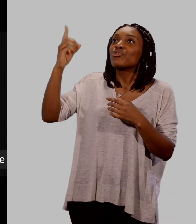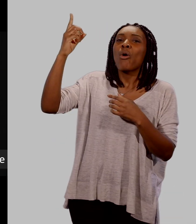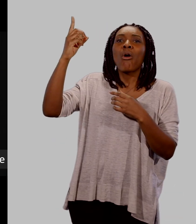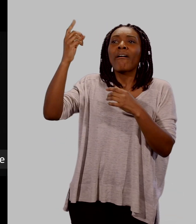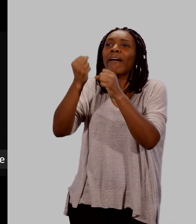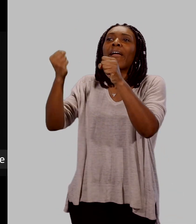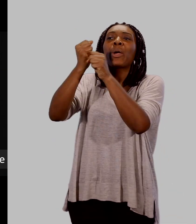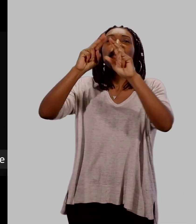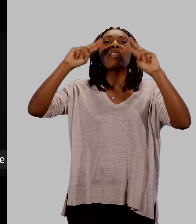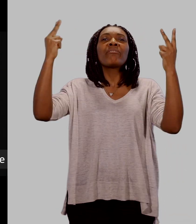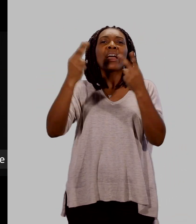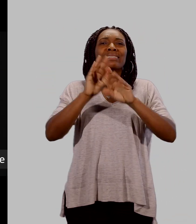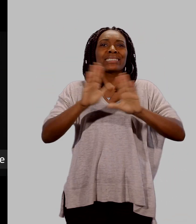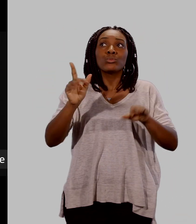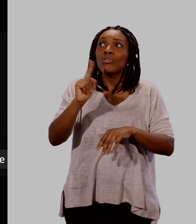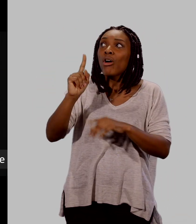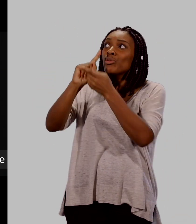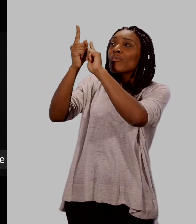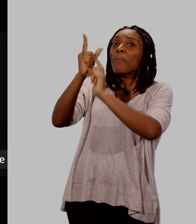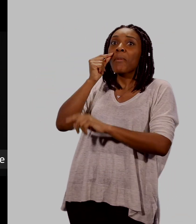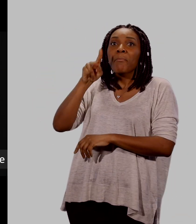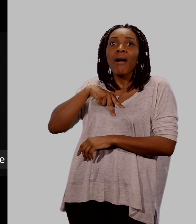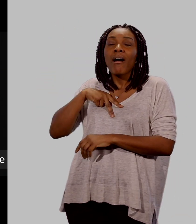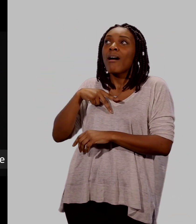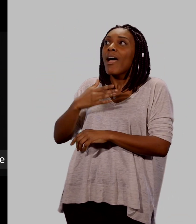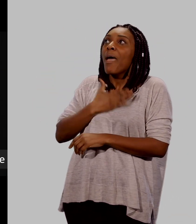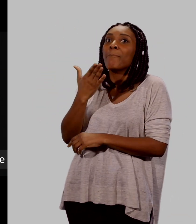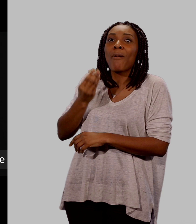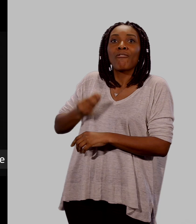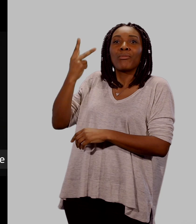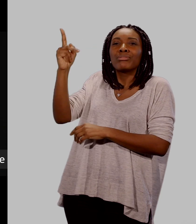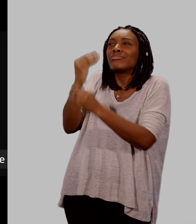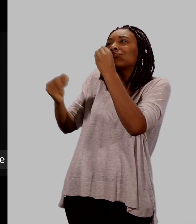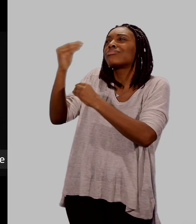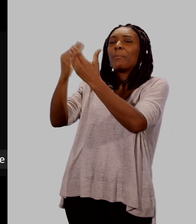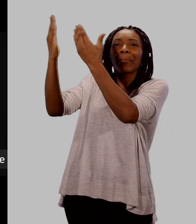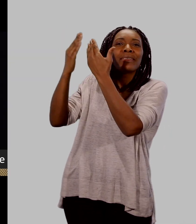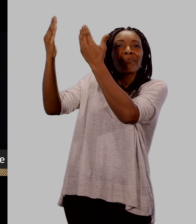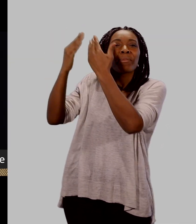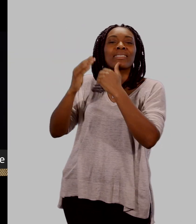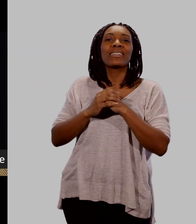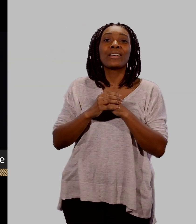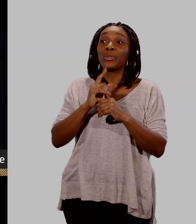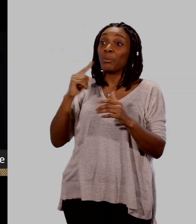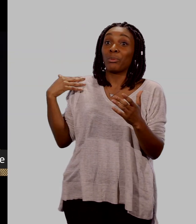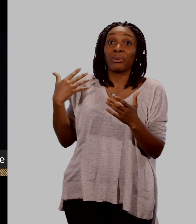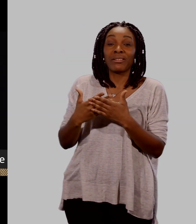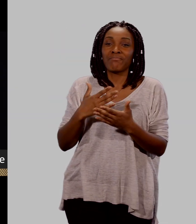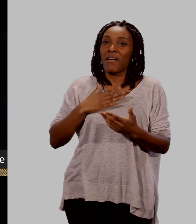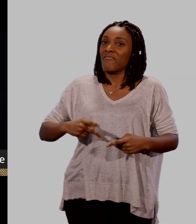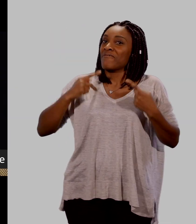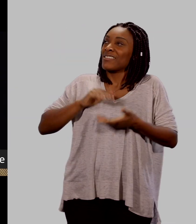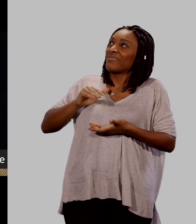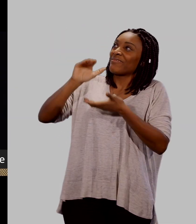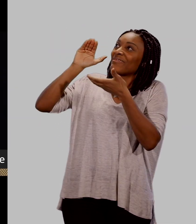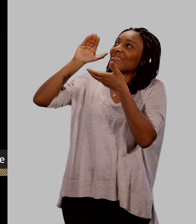créateur de l'univers. Il est devenu comme un père qui m'aimait, qui aime ses enfants et qui les comble de nombreux cadeaux. Depuis ce jour, je